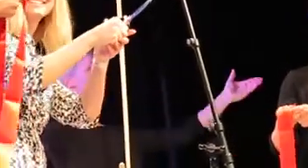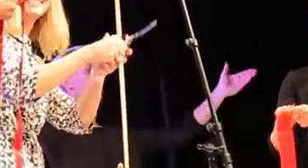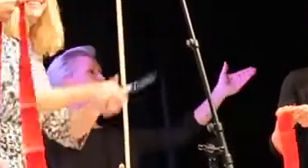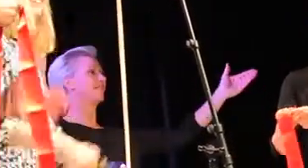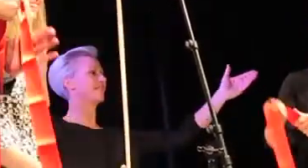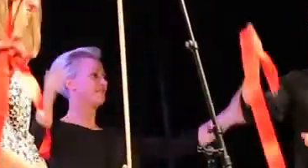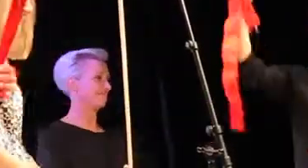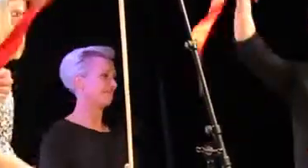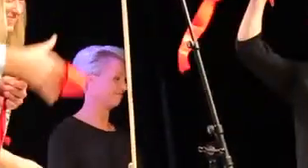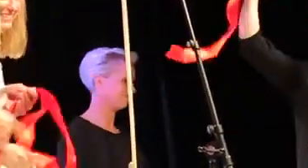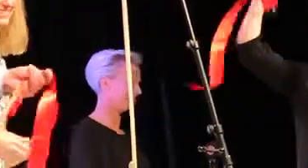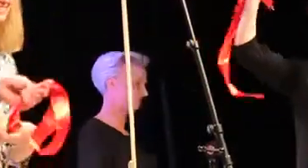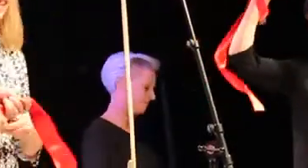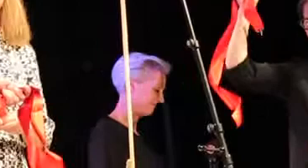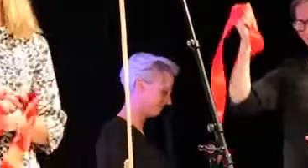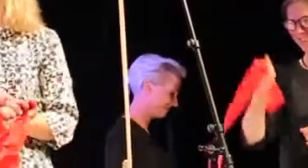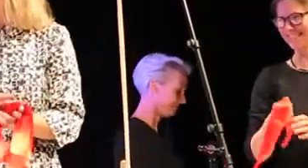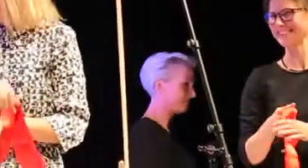öppnat!